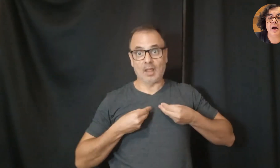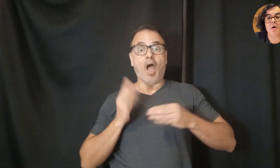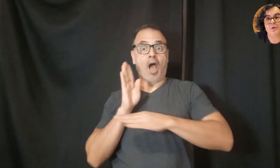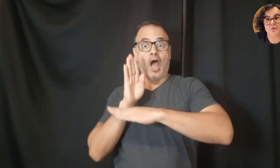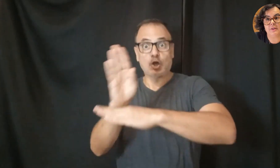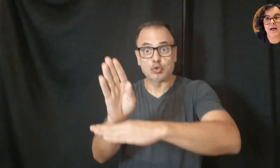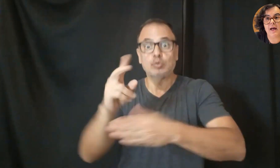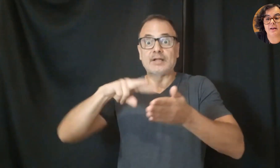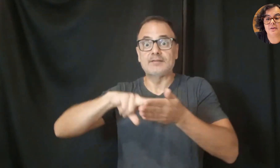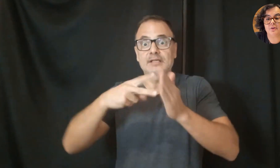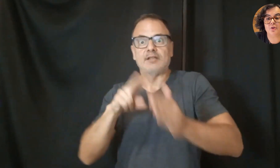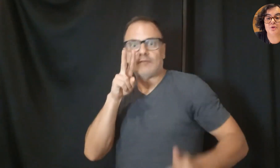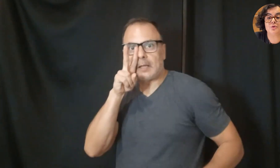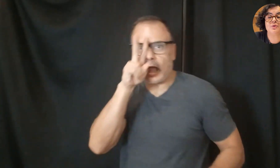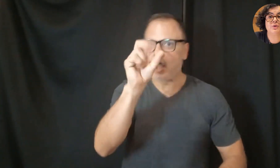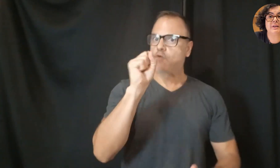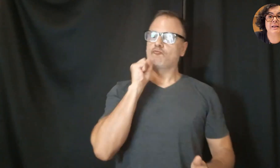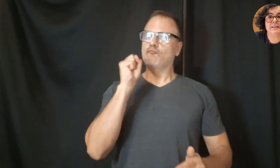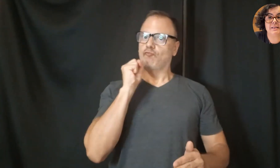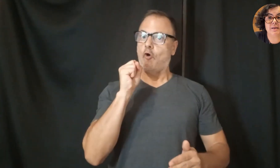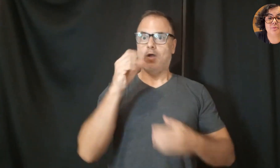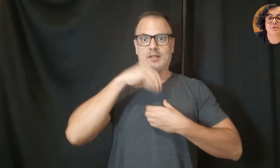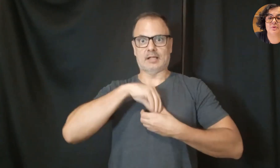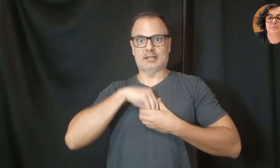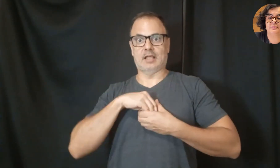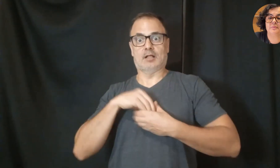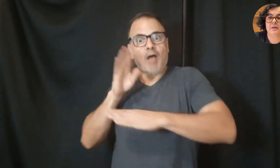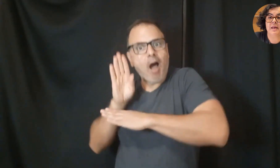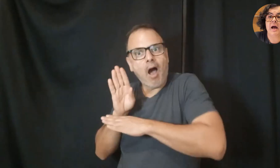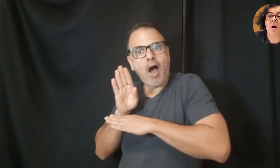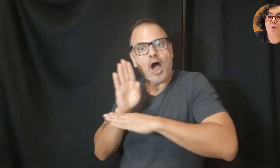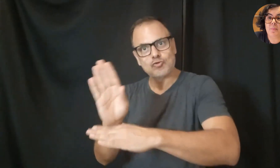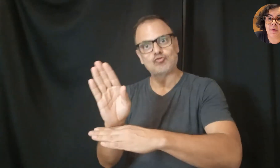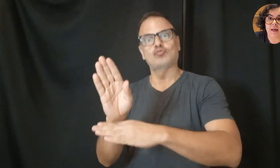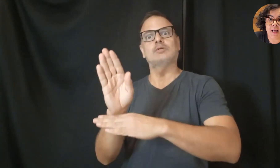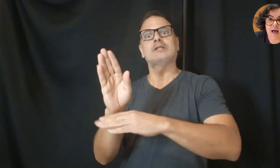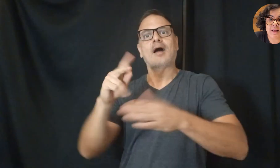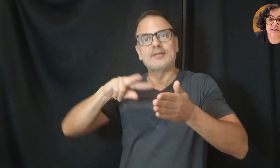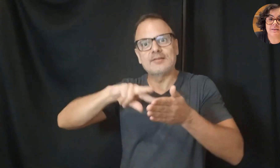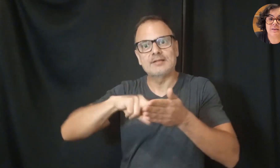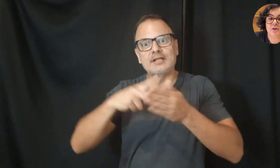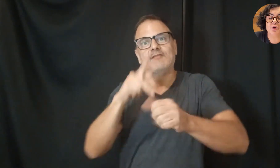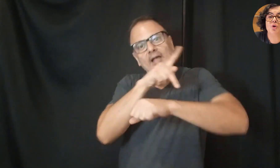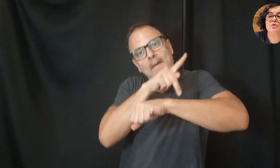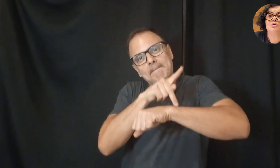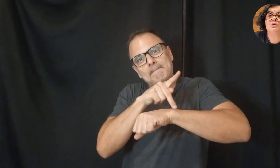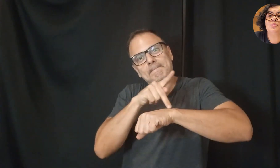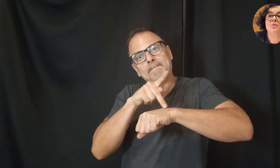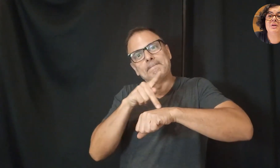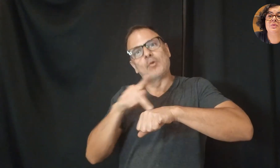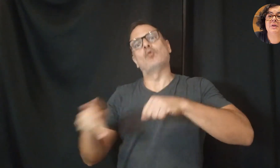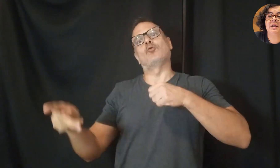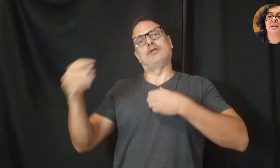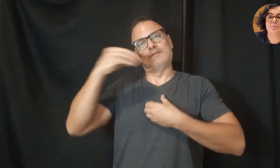Ao ajudar, nós nos fortalecemos. Ao amparar, nós nos